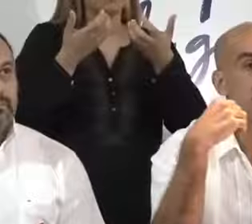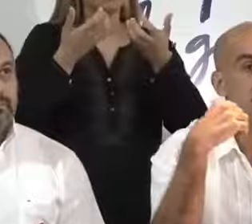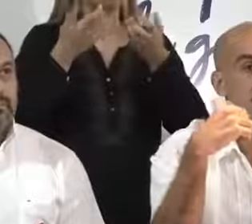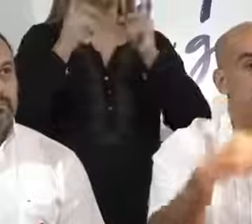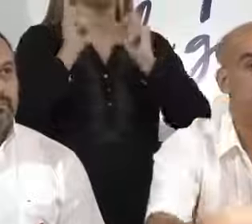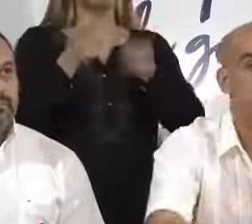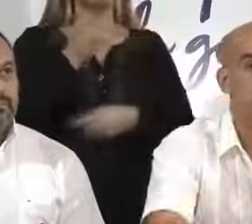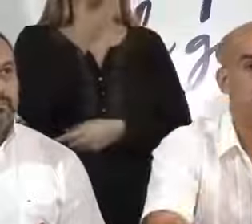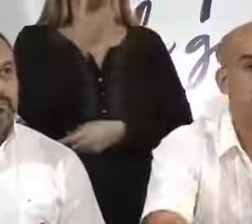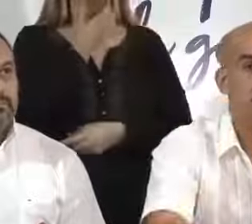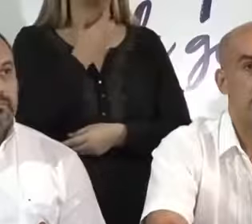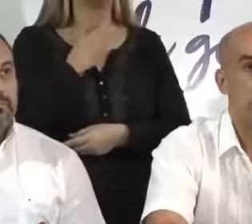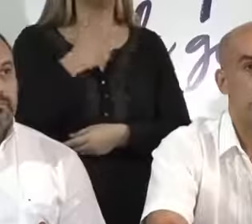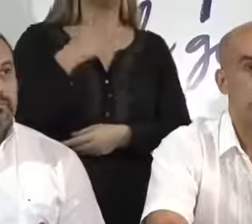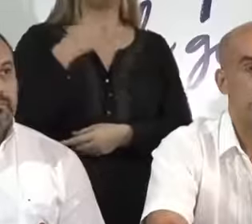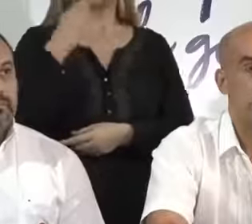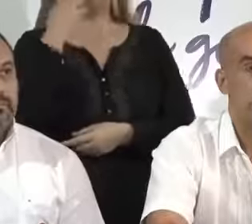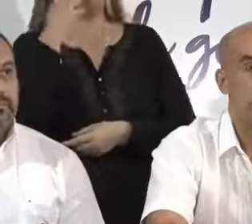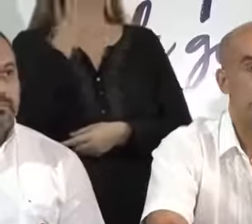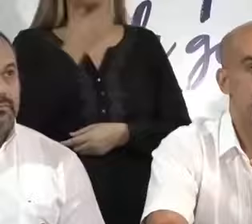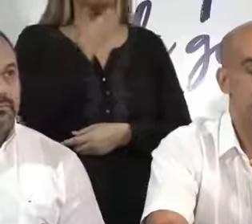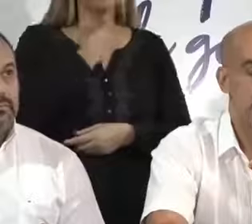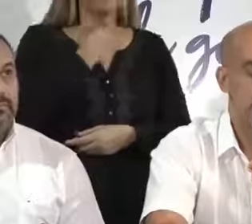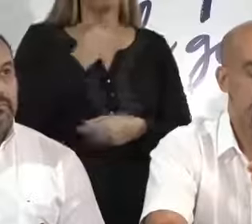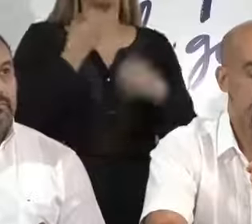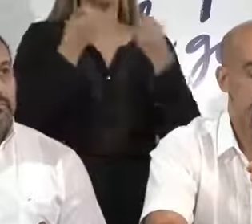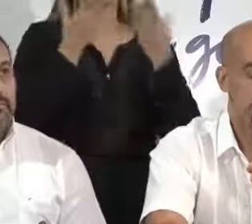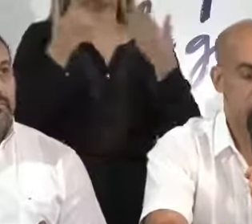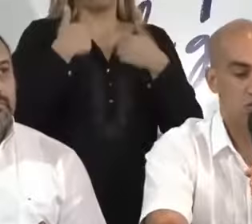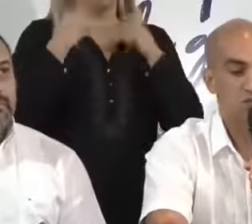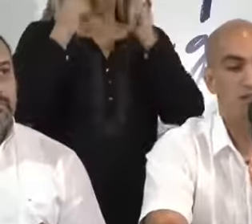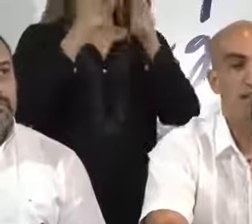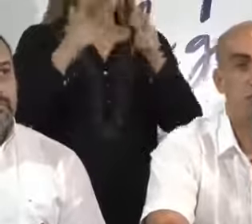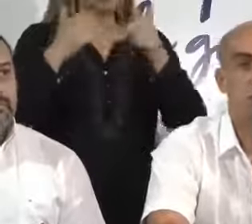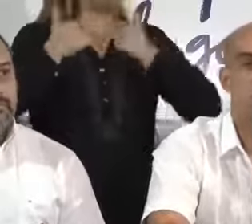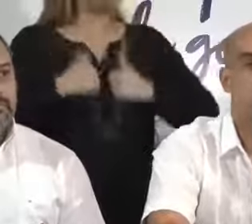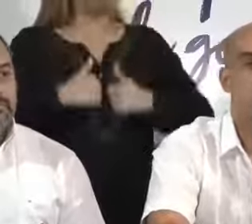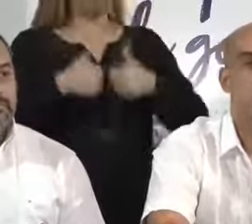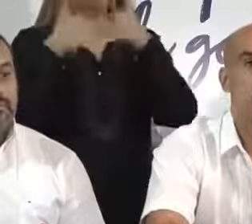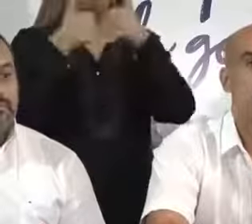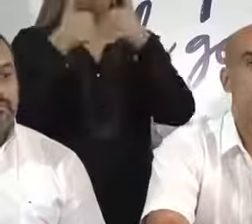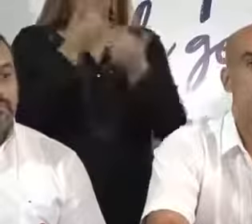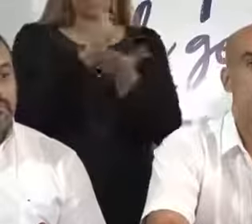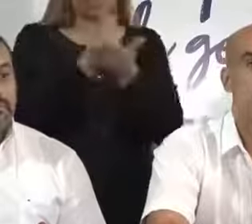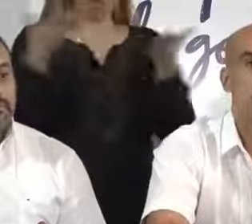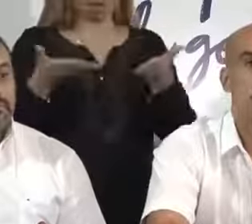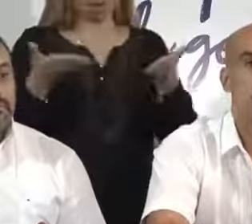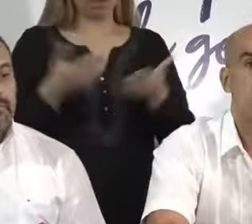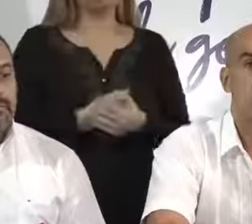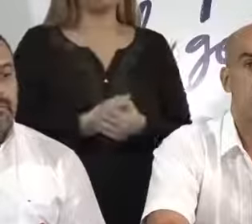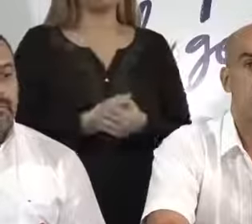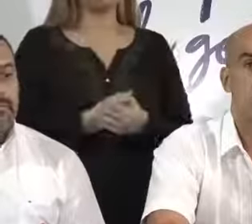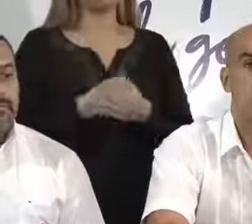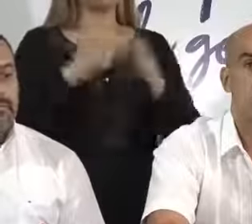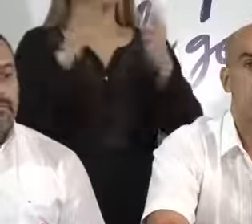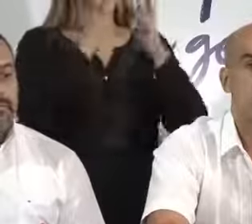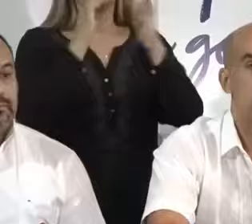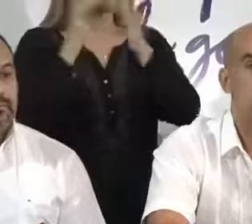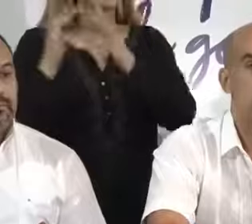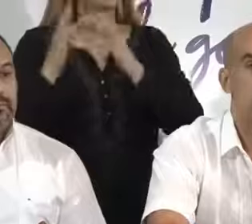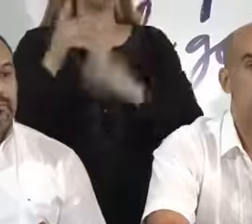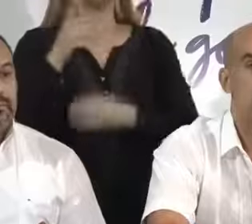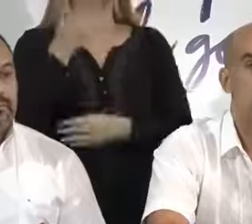de garganta. Actualmente, como decía, se encuentra en muy buen estado de salud. Todos los contactos, tanto